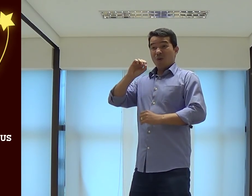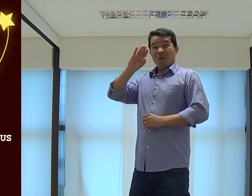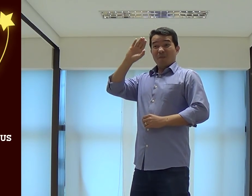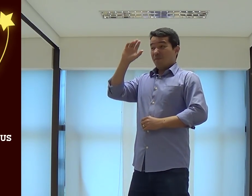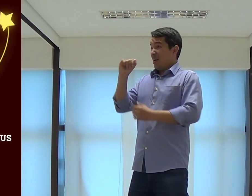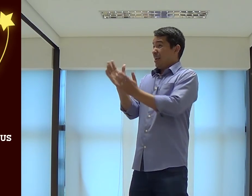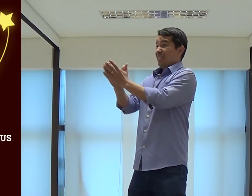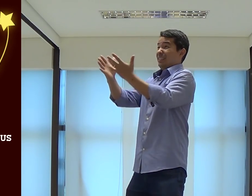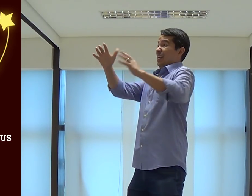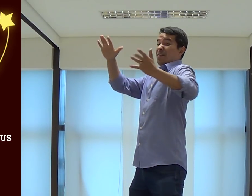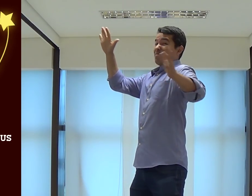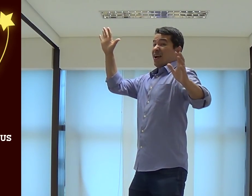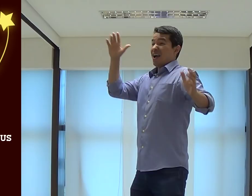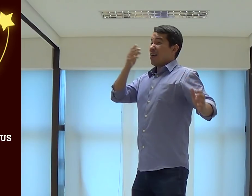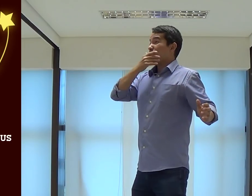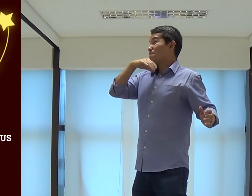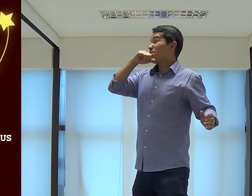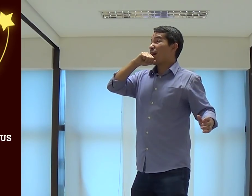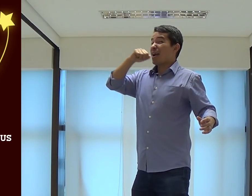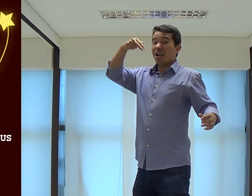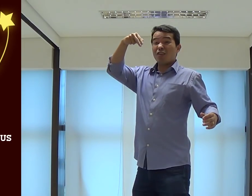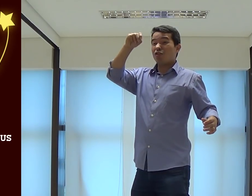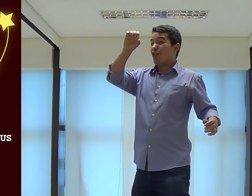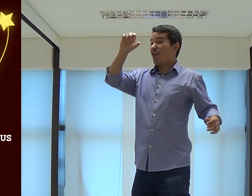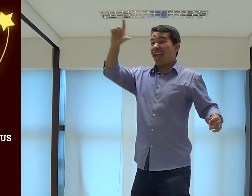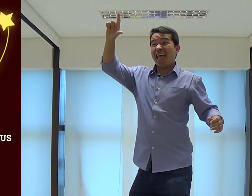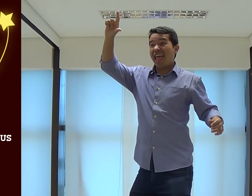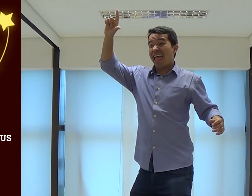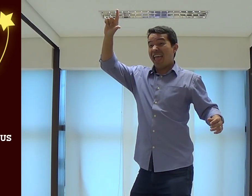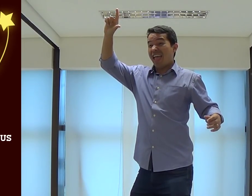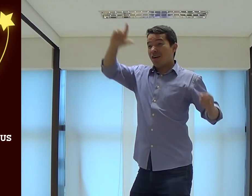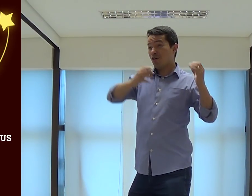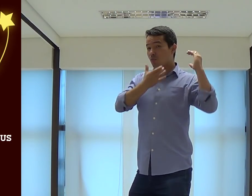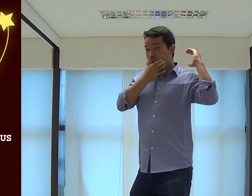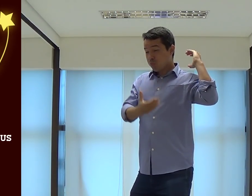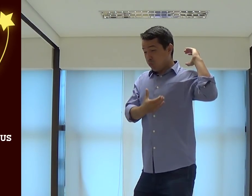assim, ah, oba, eu vou celebrar o Papai Noel,